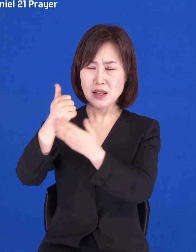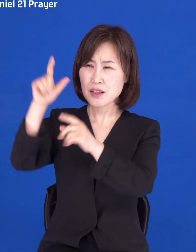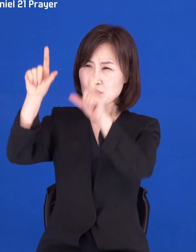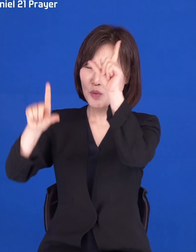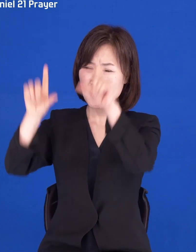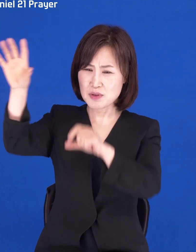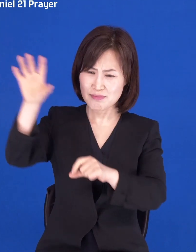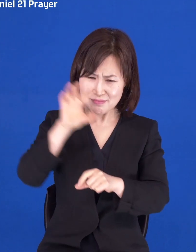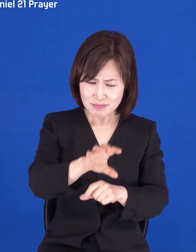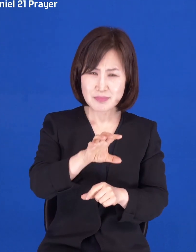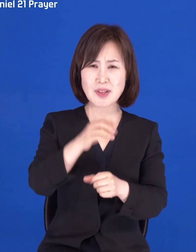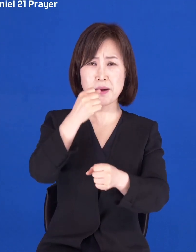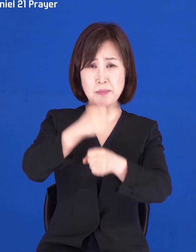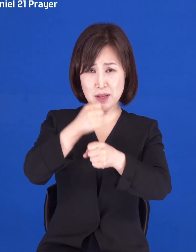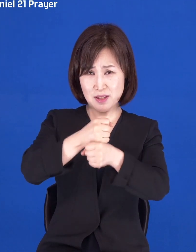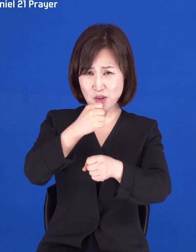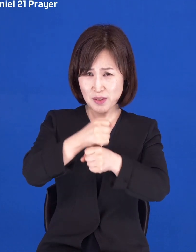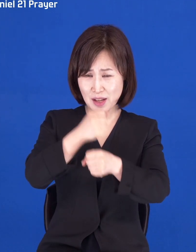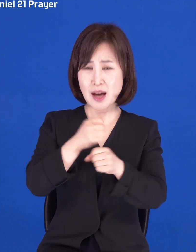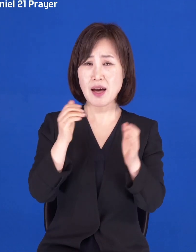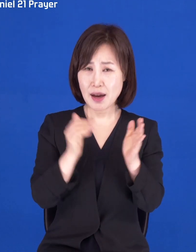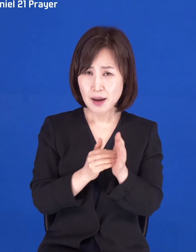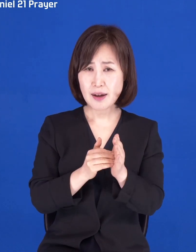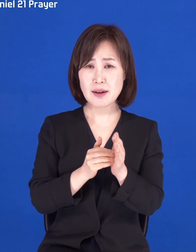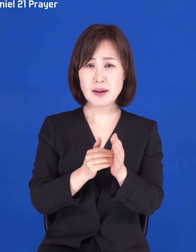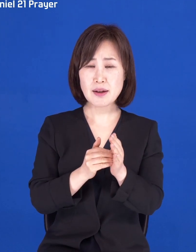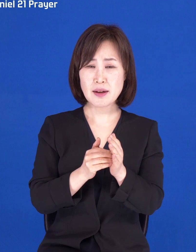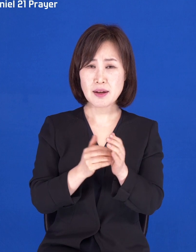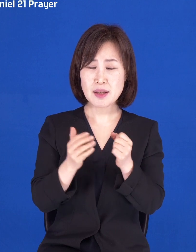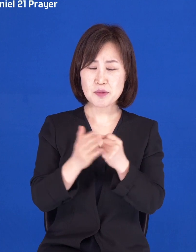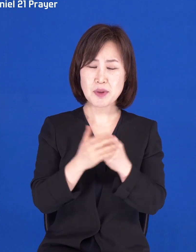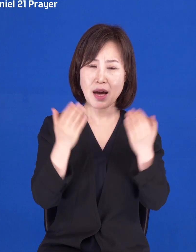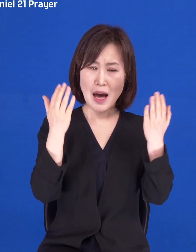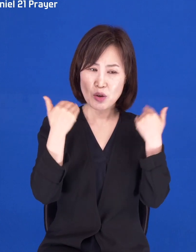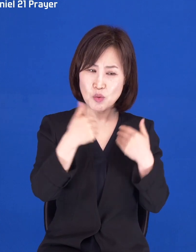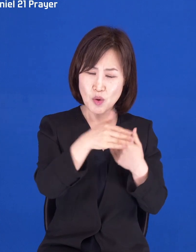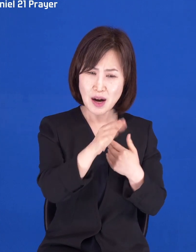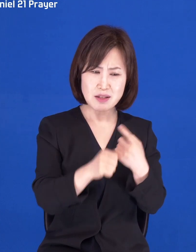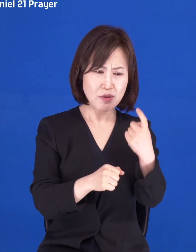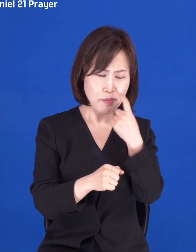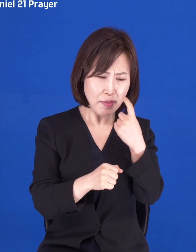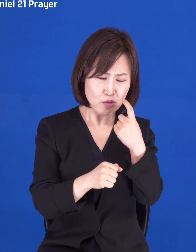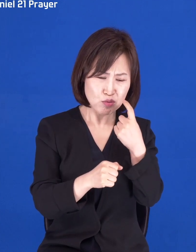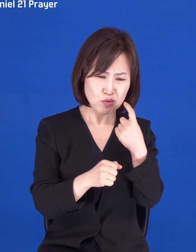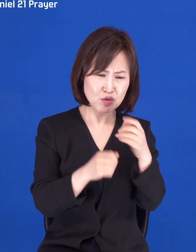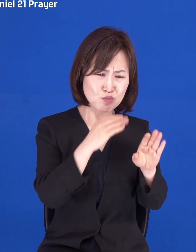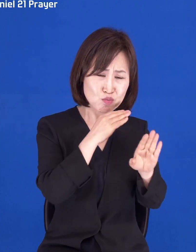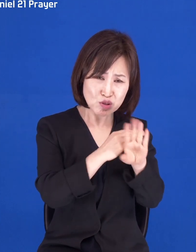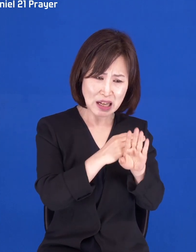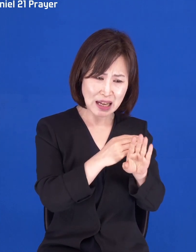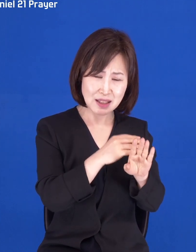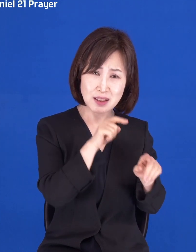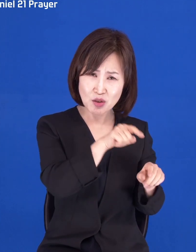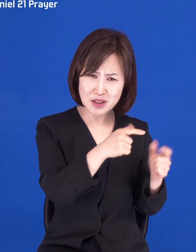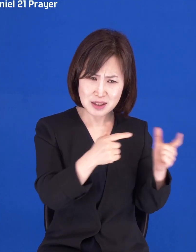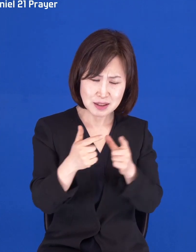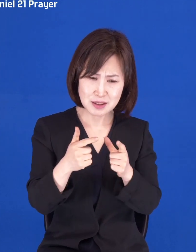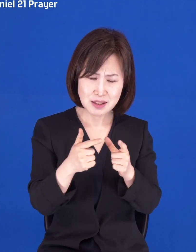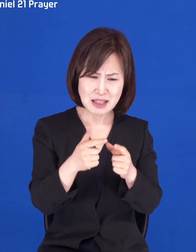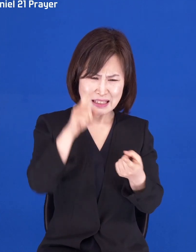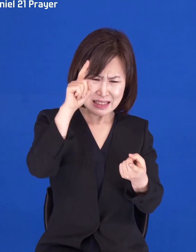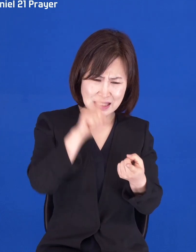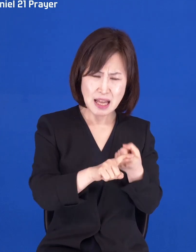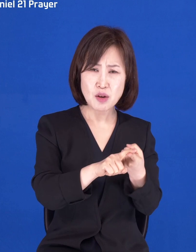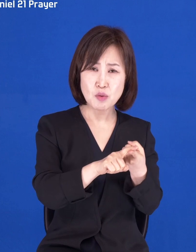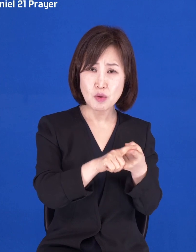형상으로 지으셨다고. 그래서 학교 가서 배우는 가르치는 모든 것들을 고지고대로